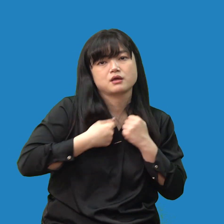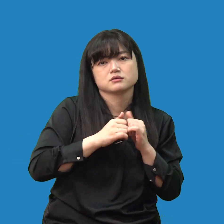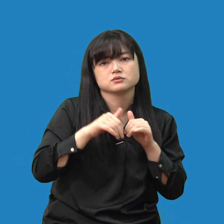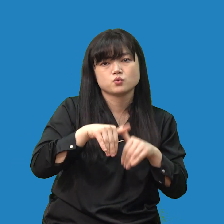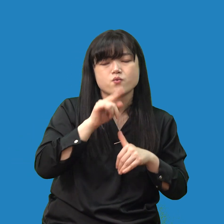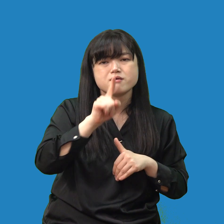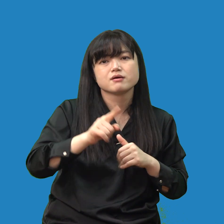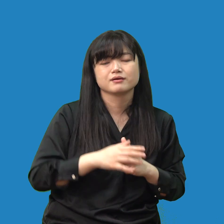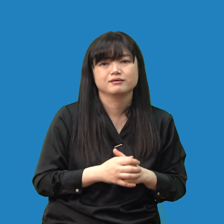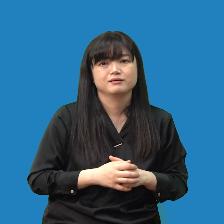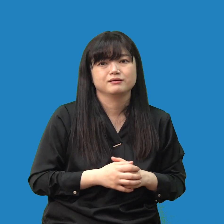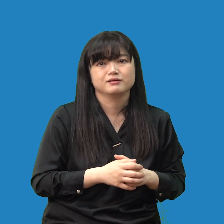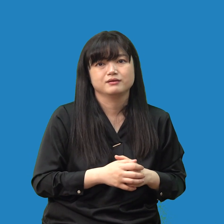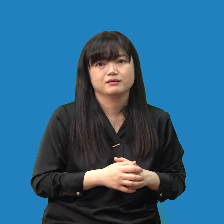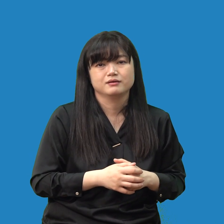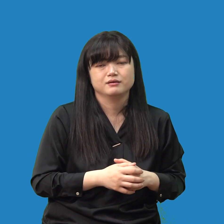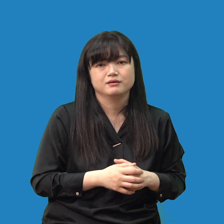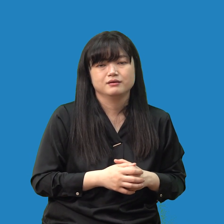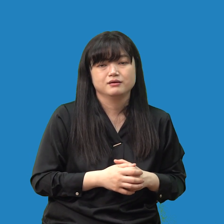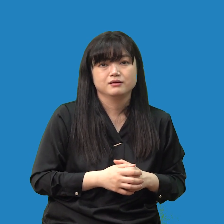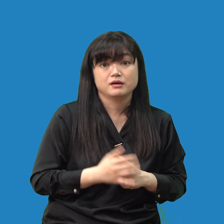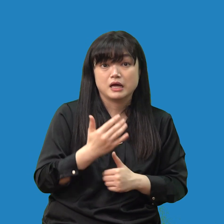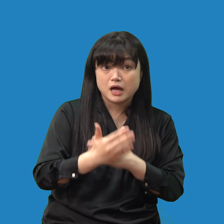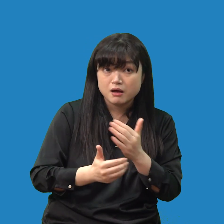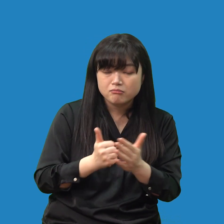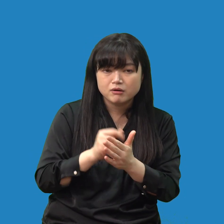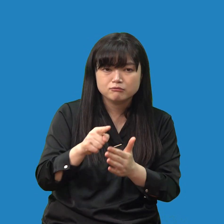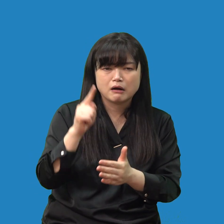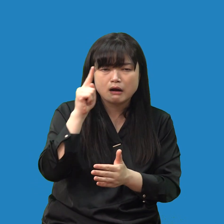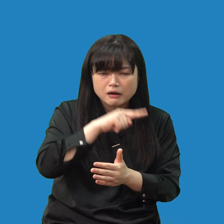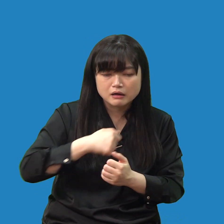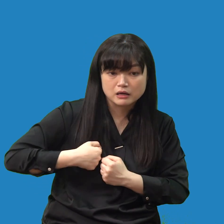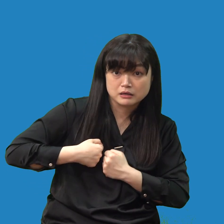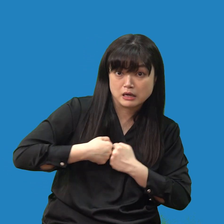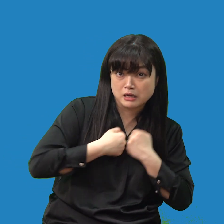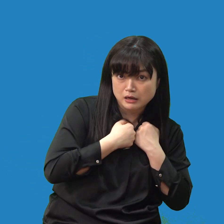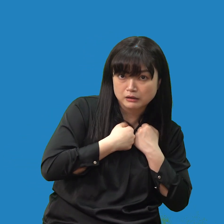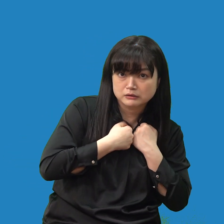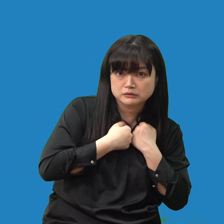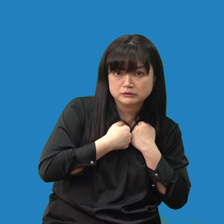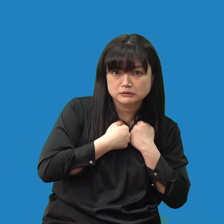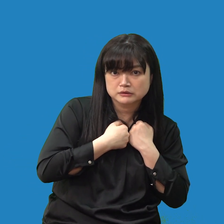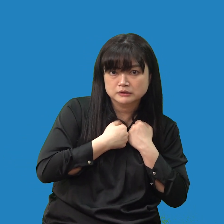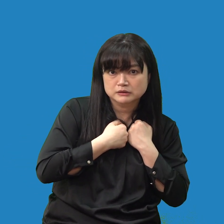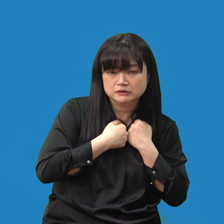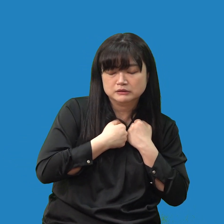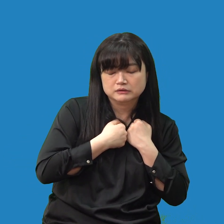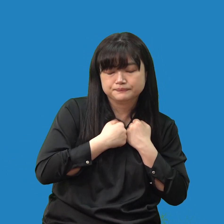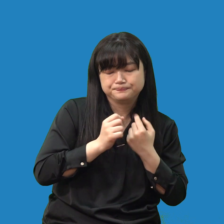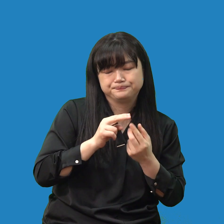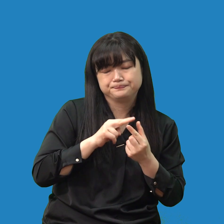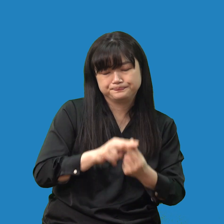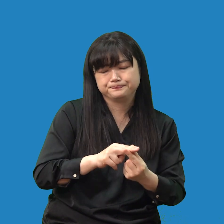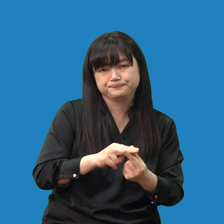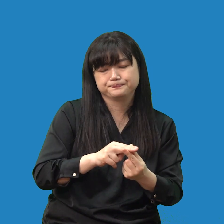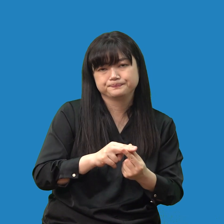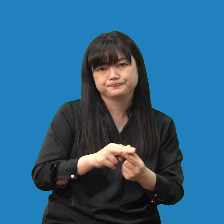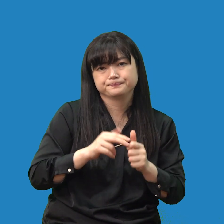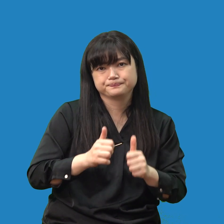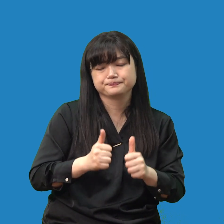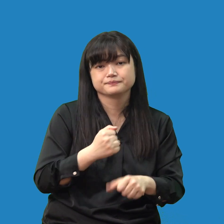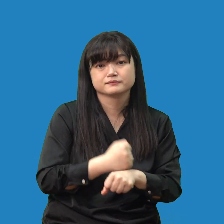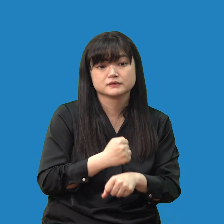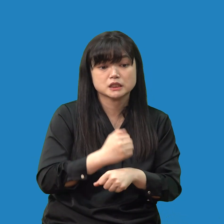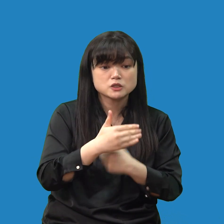종아, 그렇게 했습니다. 하나님께서는 우리의 악함과 게으름을 한 세트로 심판하십니다. 그래서